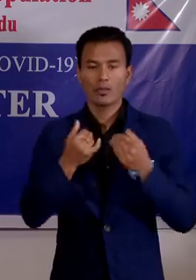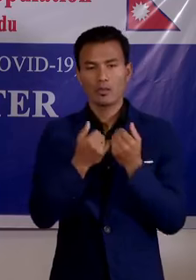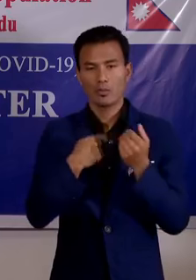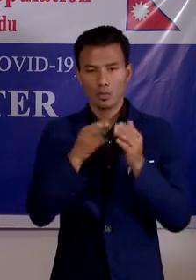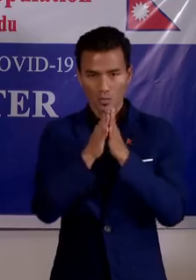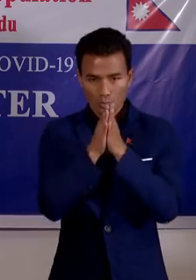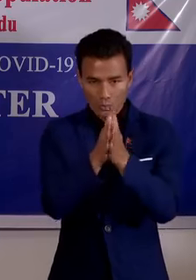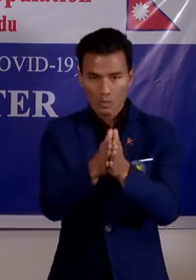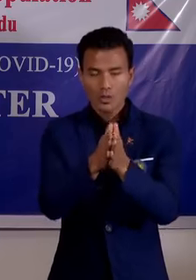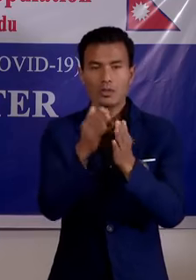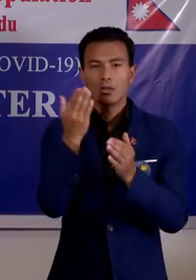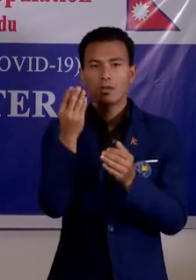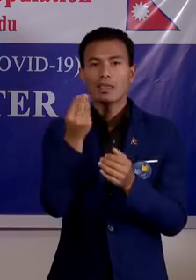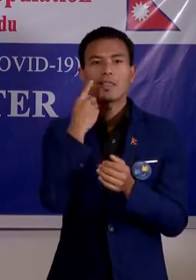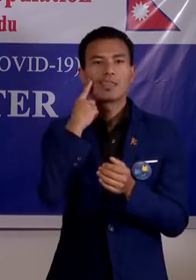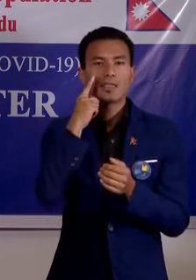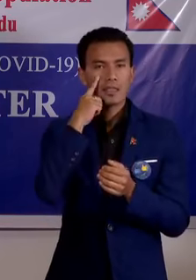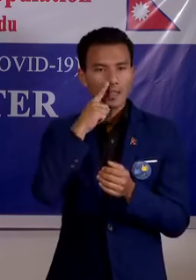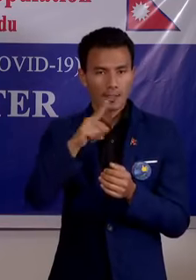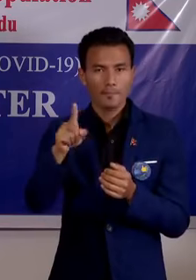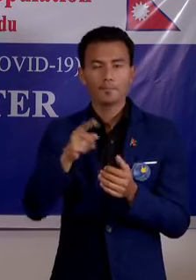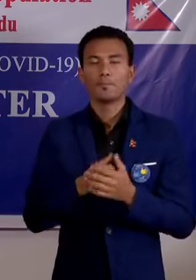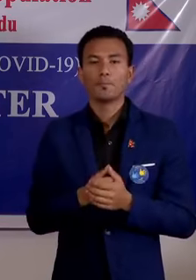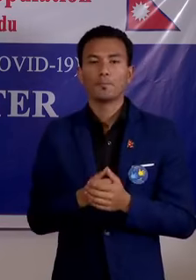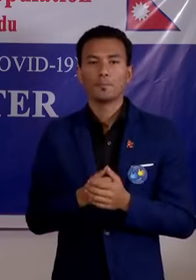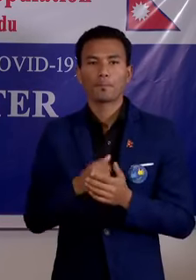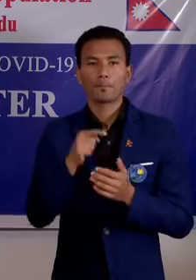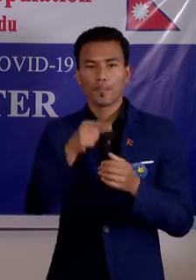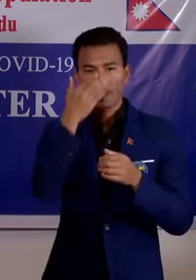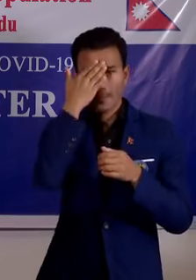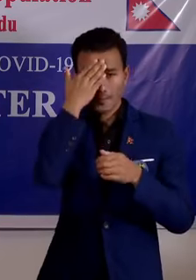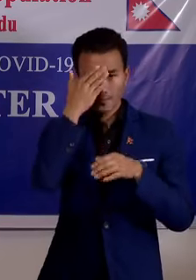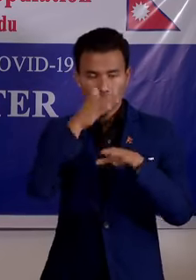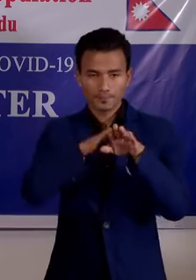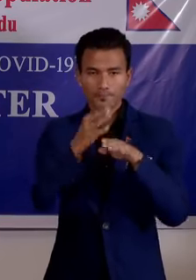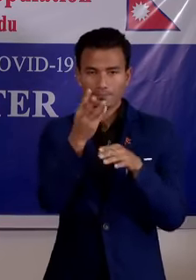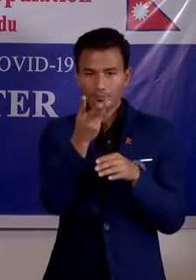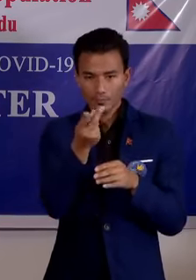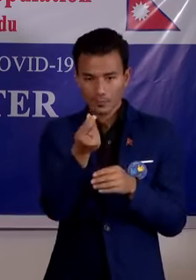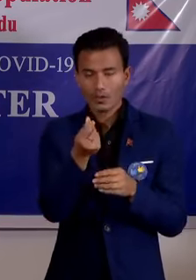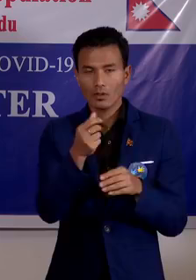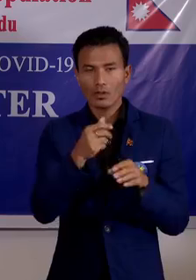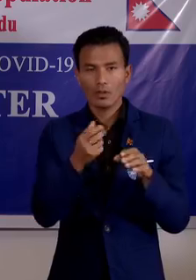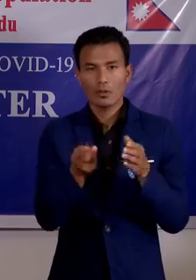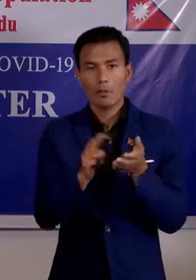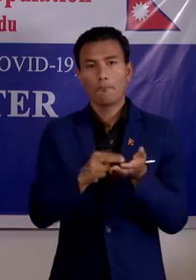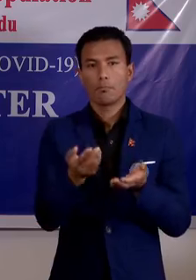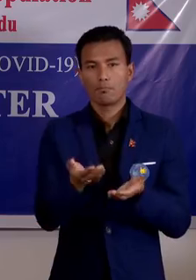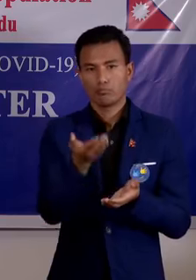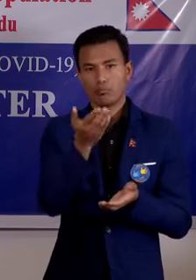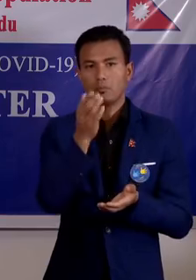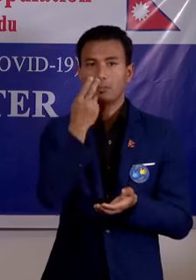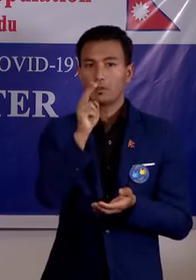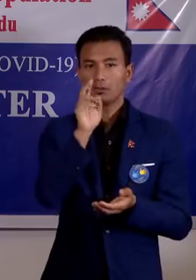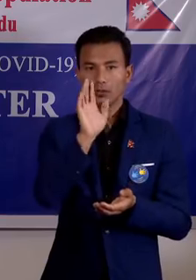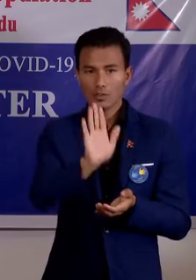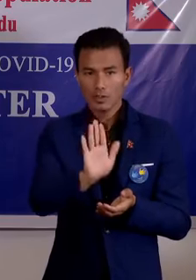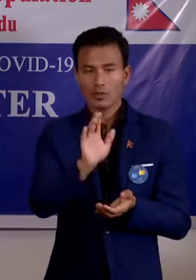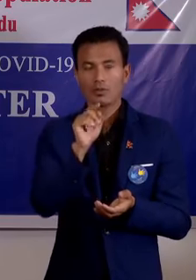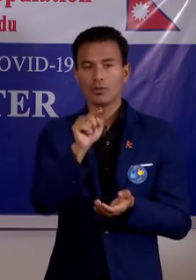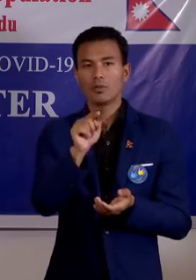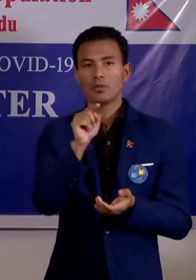हामीले गत केही दिन यता यो सङ्क्रमितहरूको संख्या बढेको पाएका छौँ